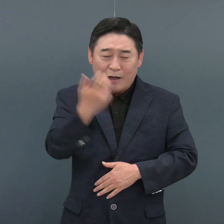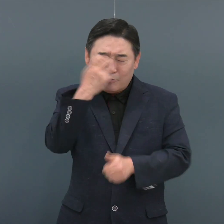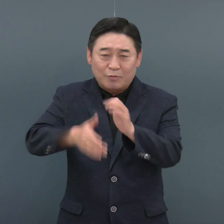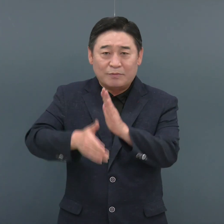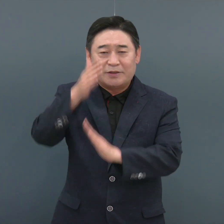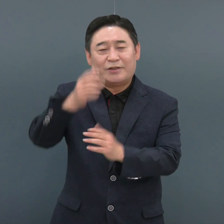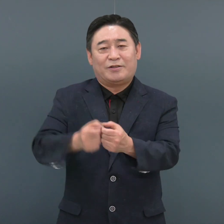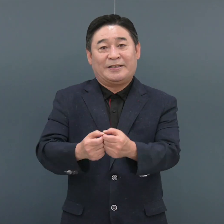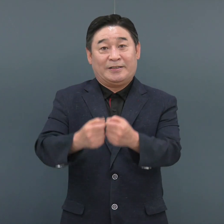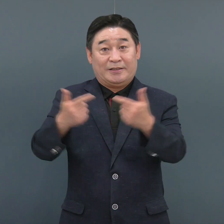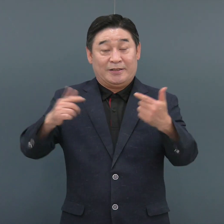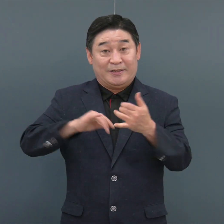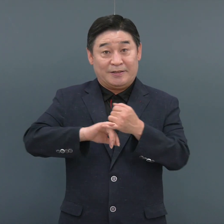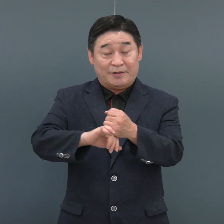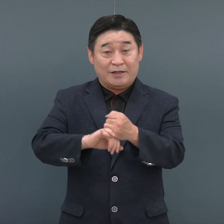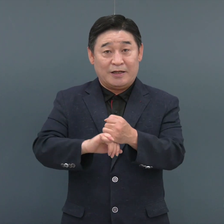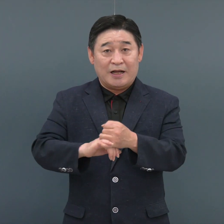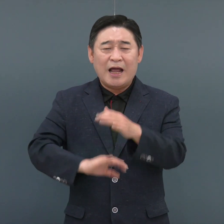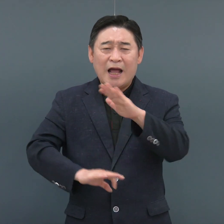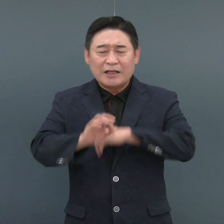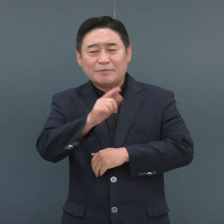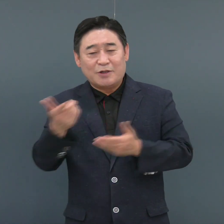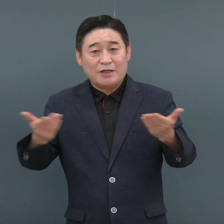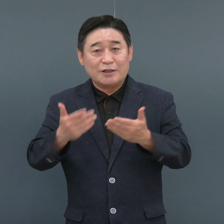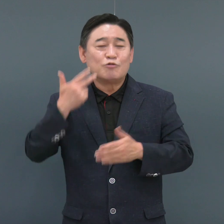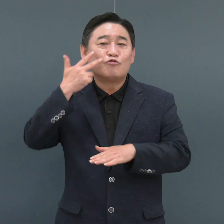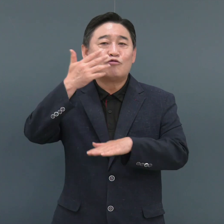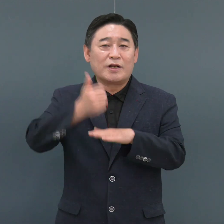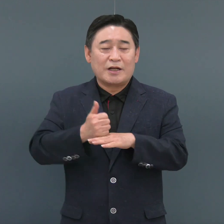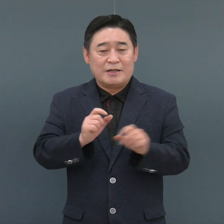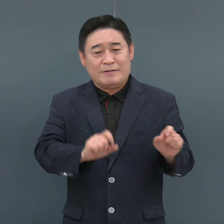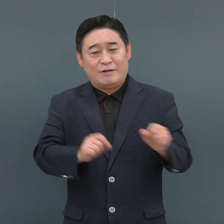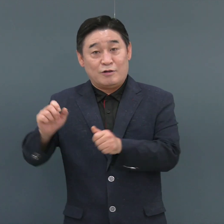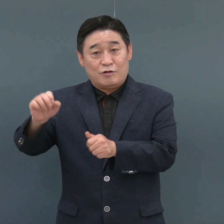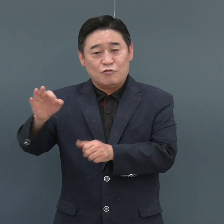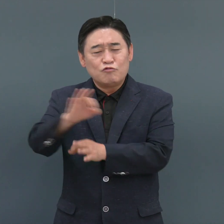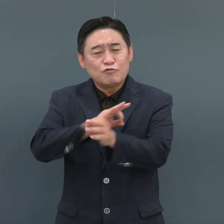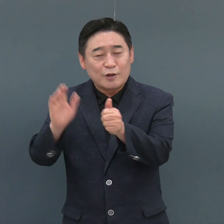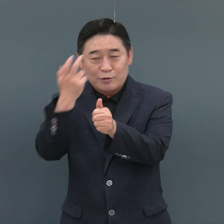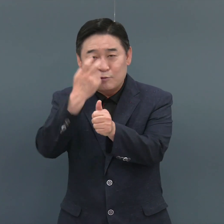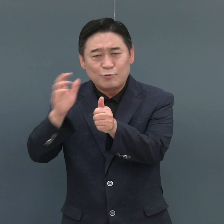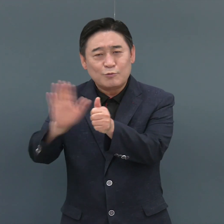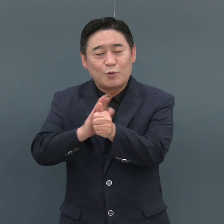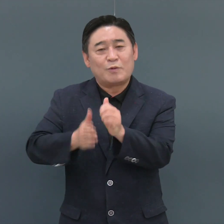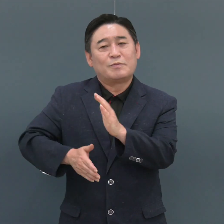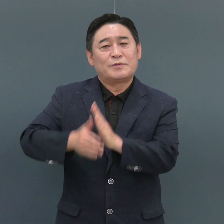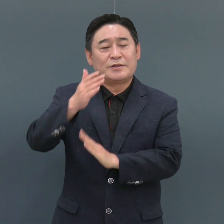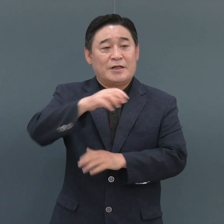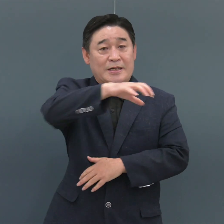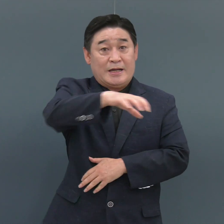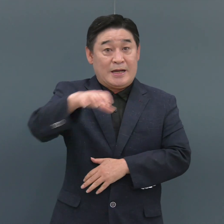늘리겠습니다. 출퇴근 시간대와 주말에도 연장 운영하는 돌봄 시설을 지역마다 한 곳 이상